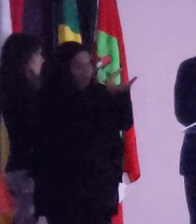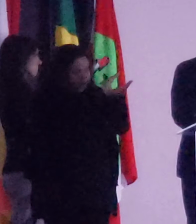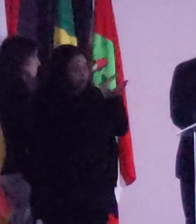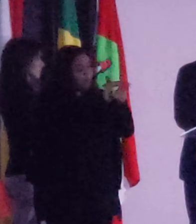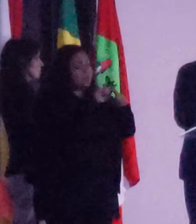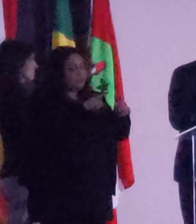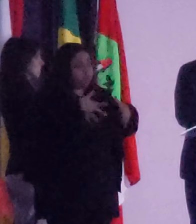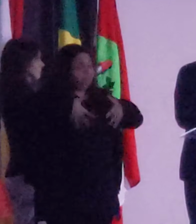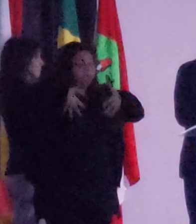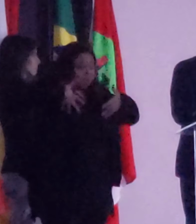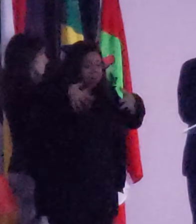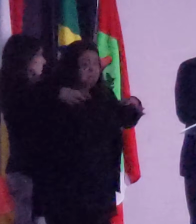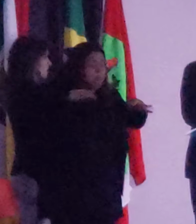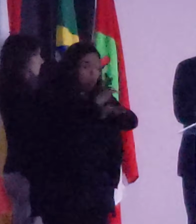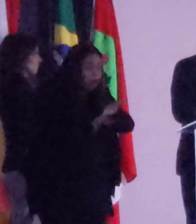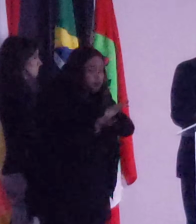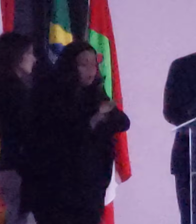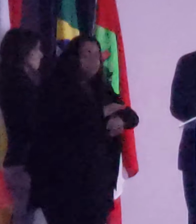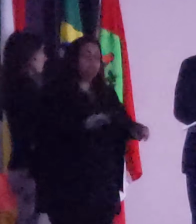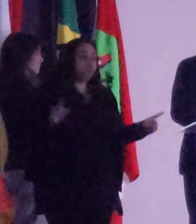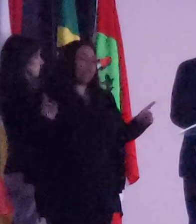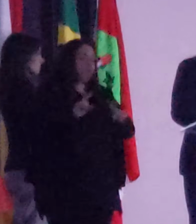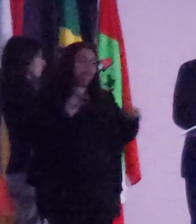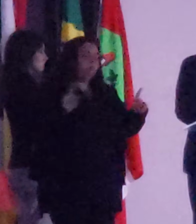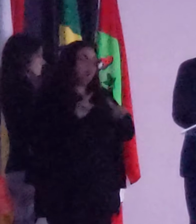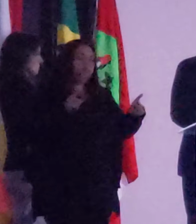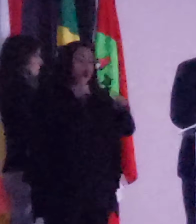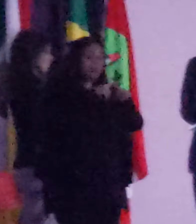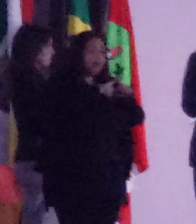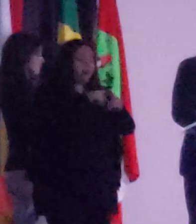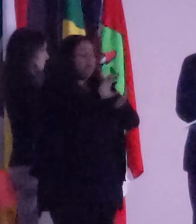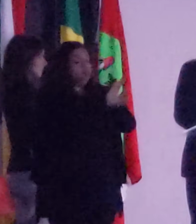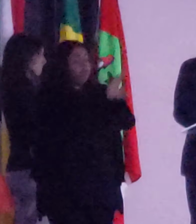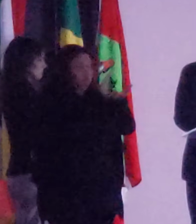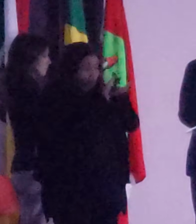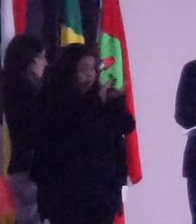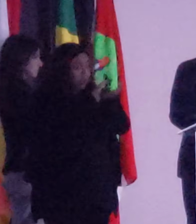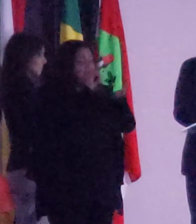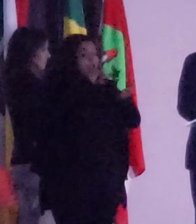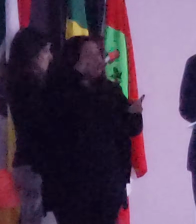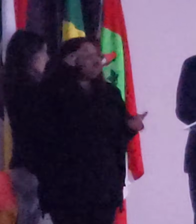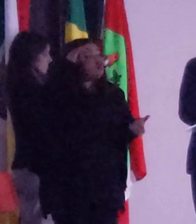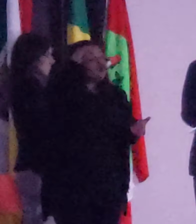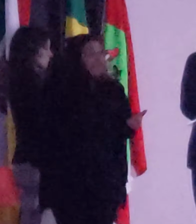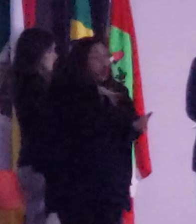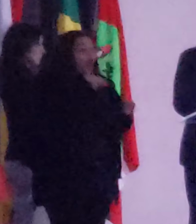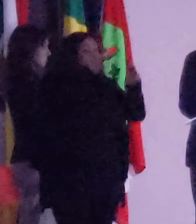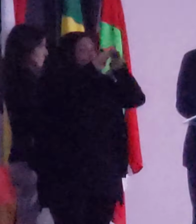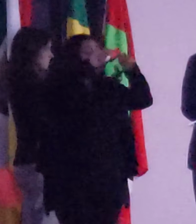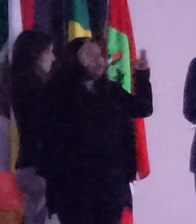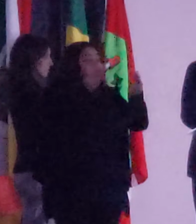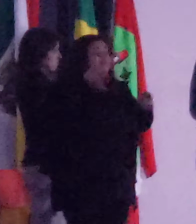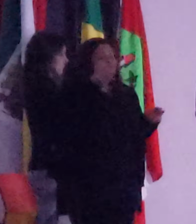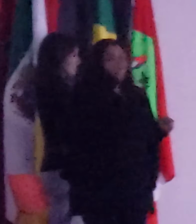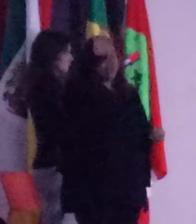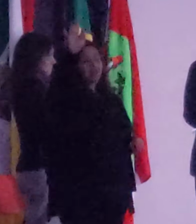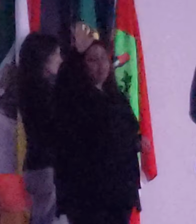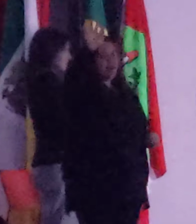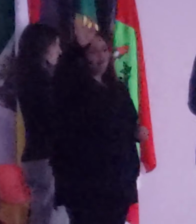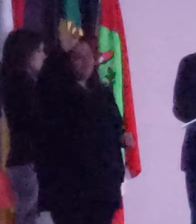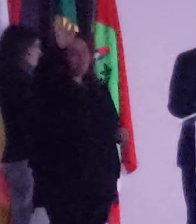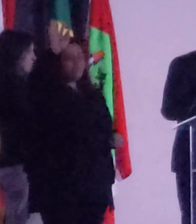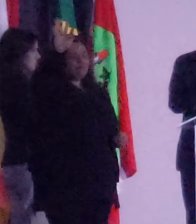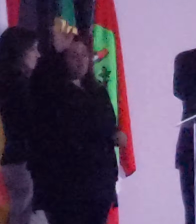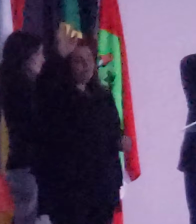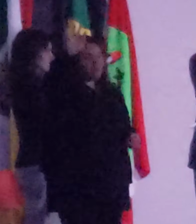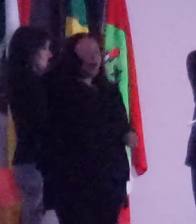fiquei satisfeito com isso, porque esses recursos eram distribuídos apenas para os museus federais,